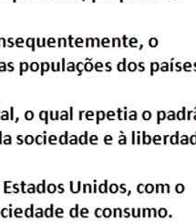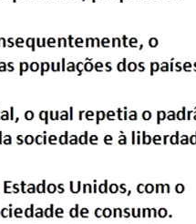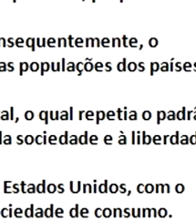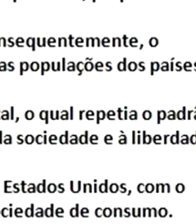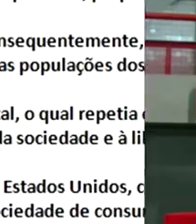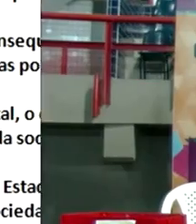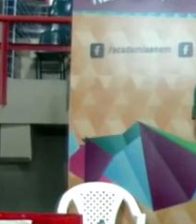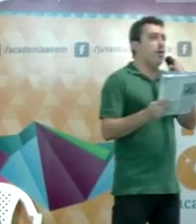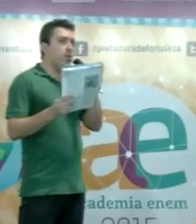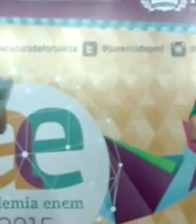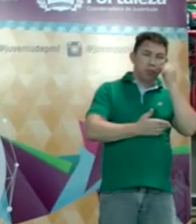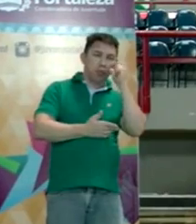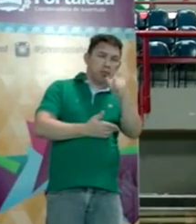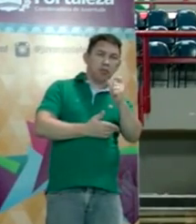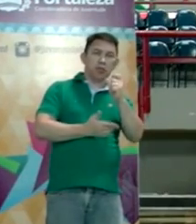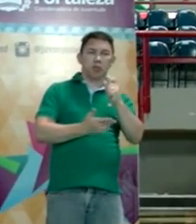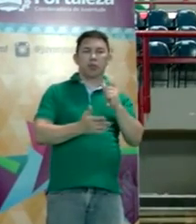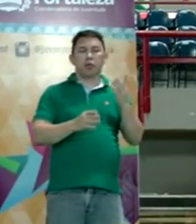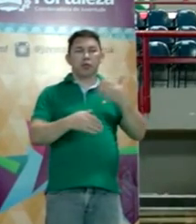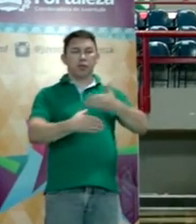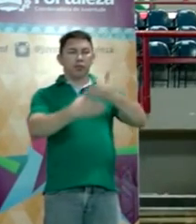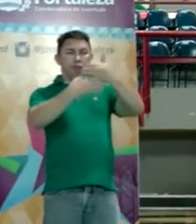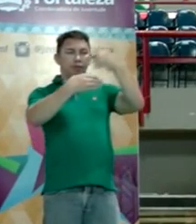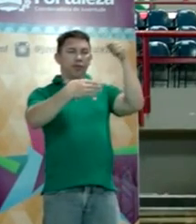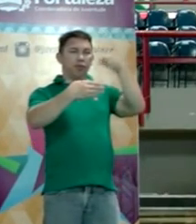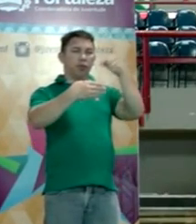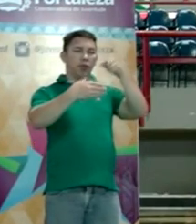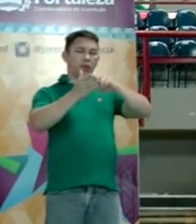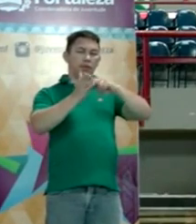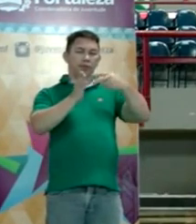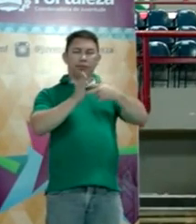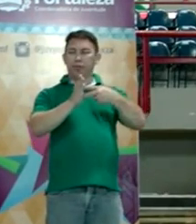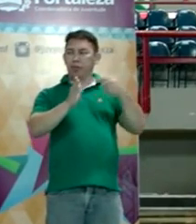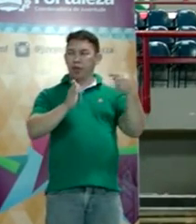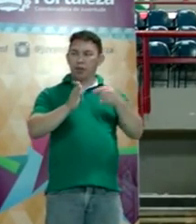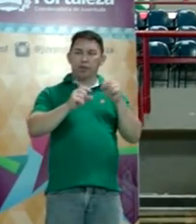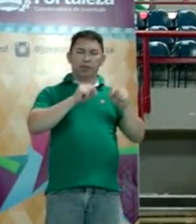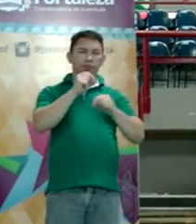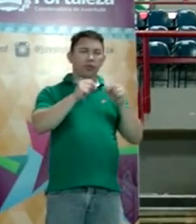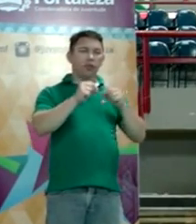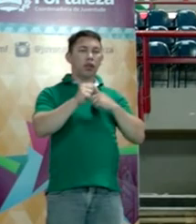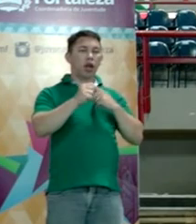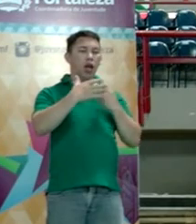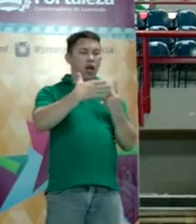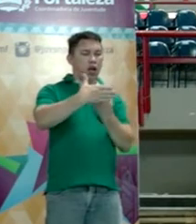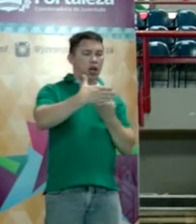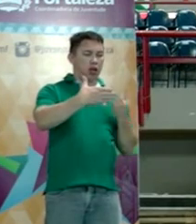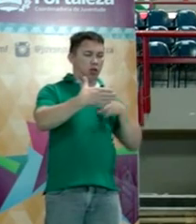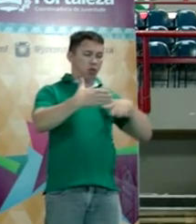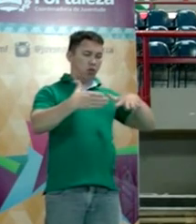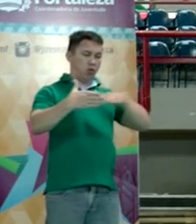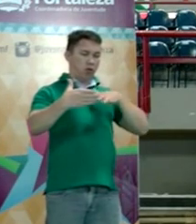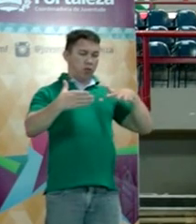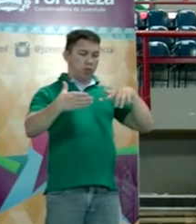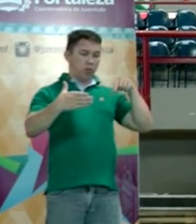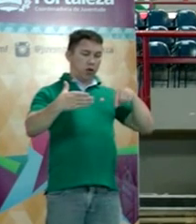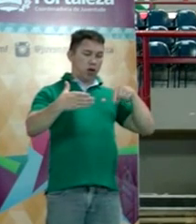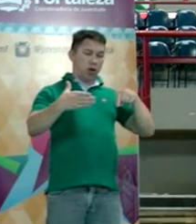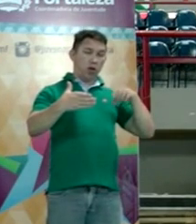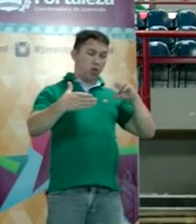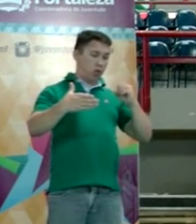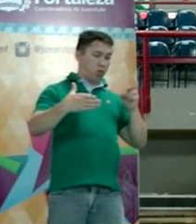de consumo. Não. Como eu digo, o muro, um dos fatores dele era isolar a população